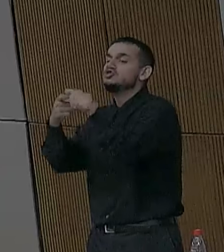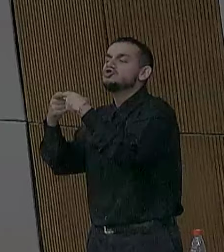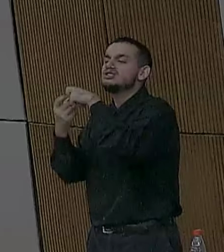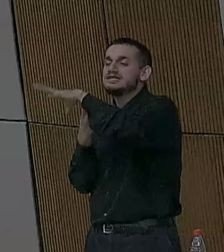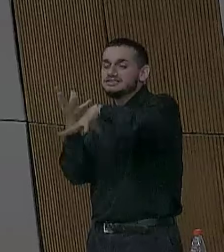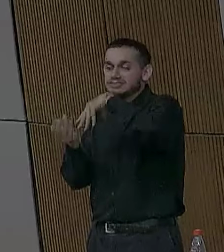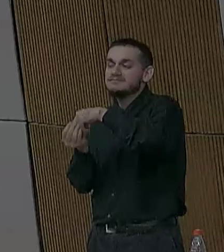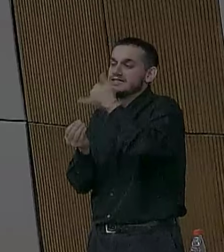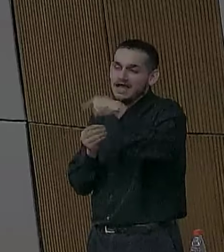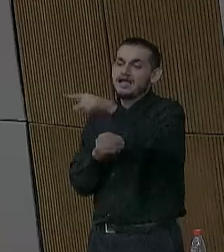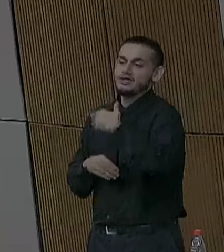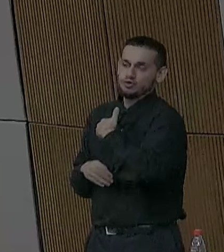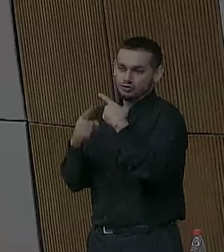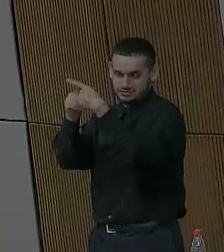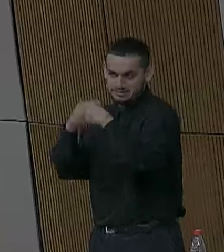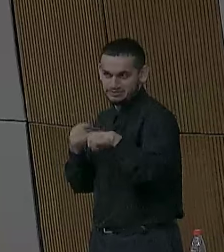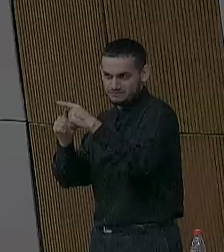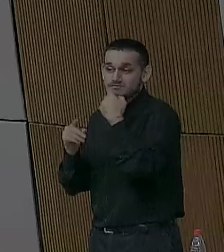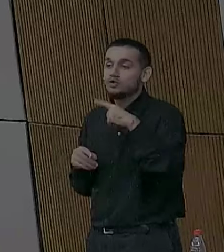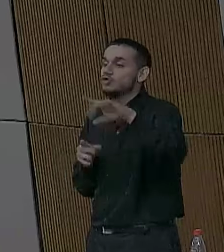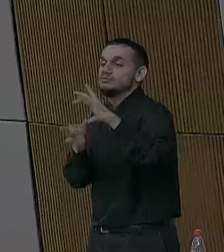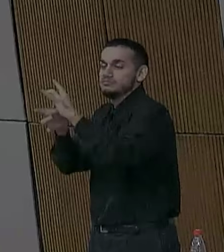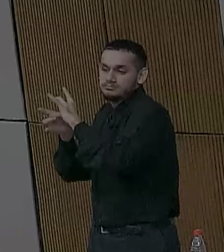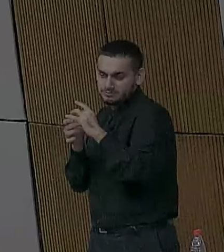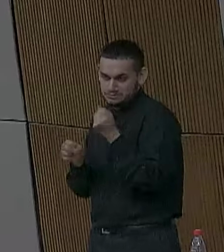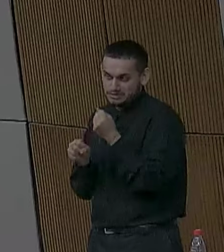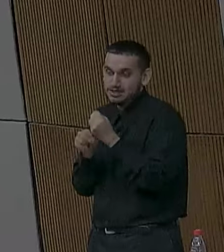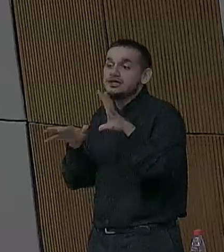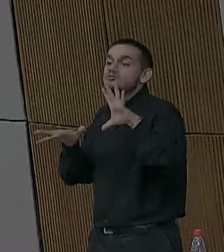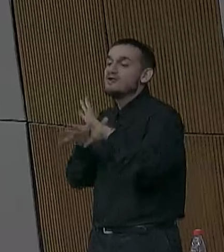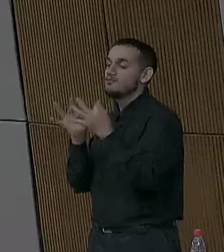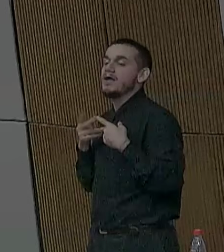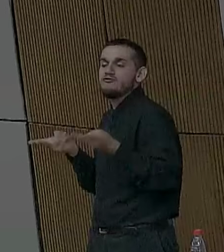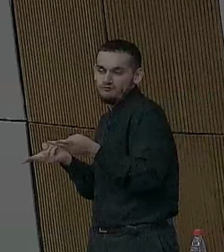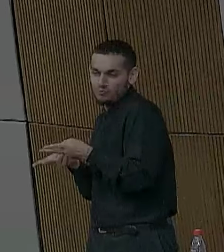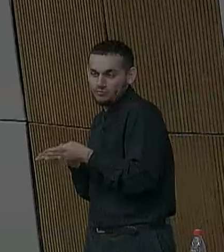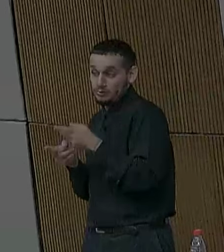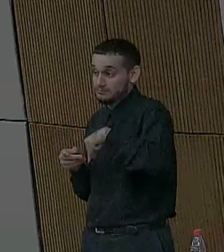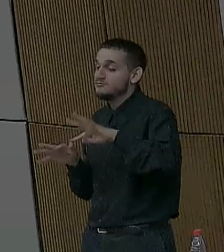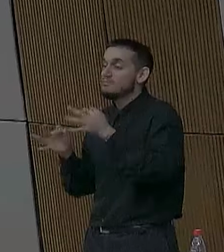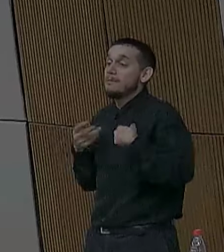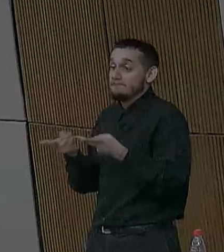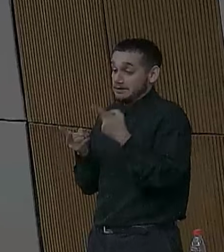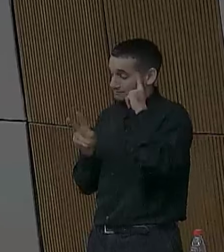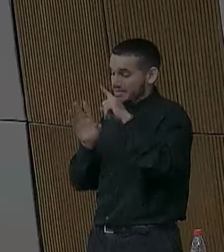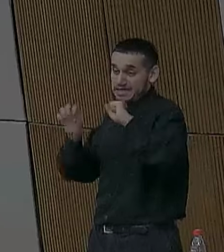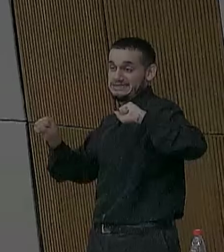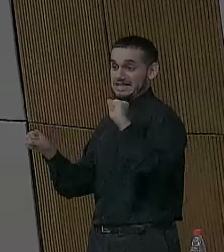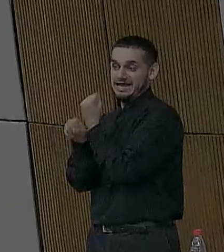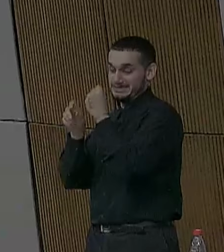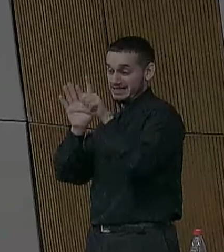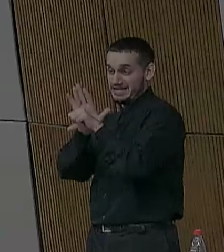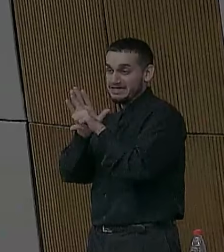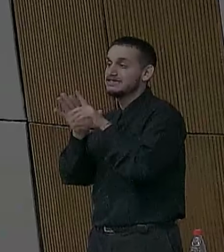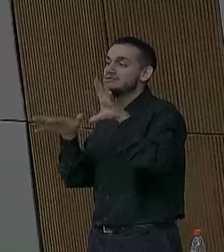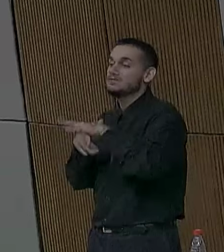la incidencia. Entonces, es demasiado importante jugar juntos este partido, hacer fuerza, pero cada uno